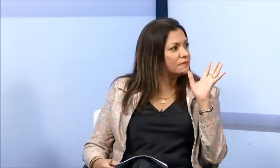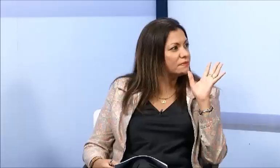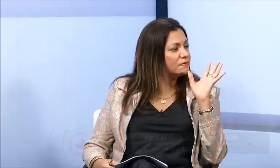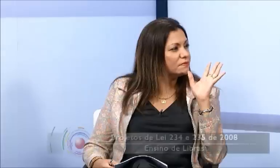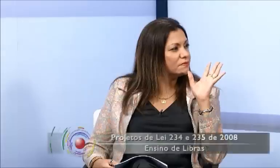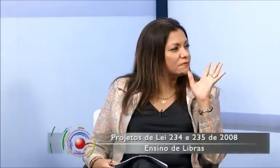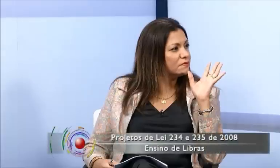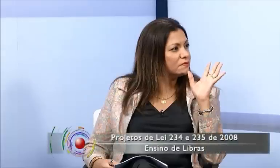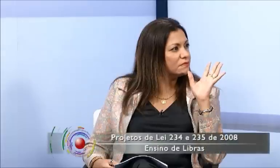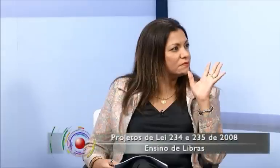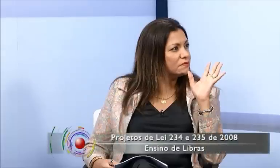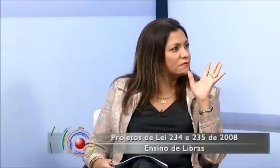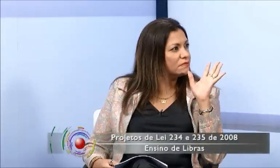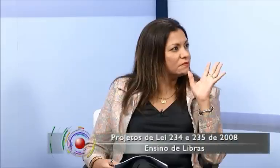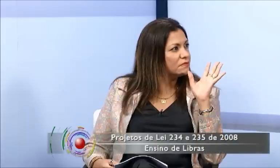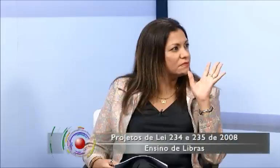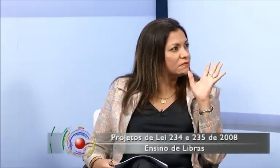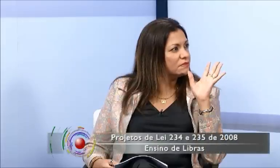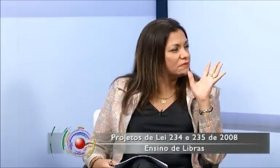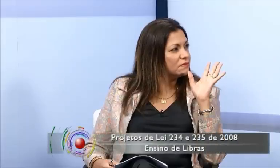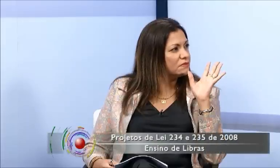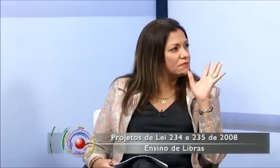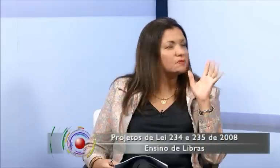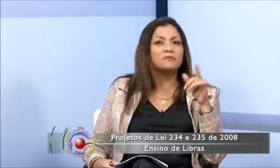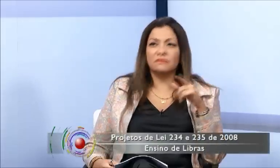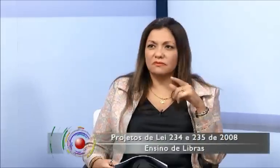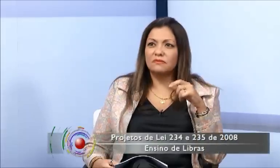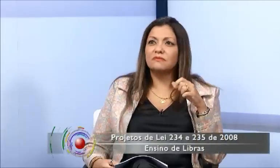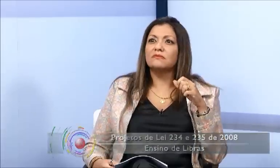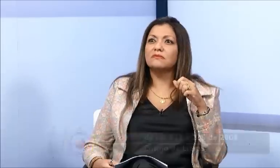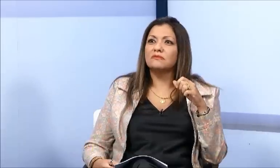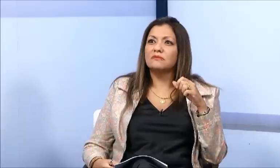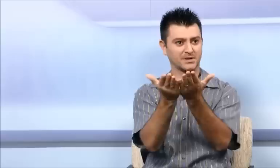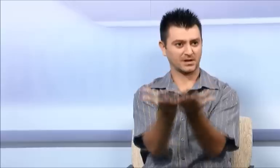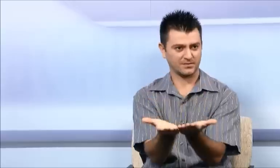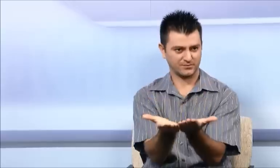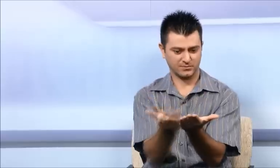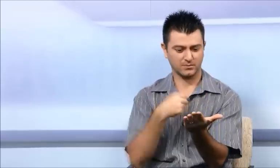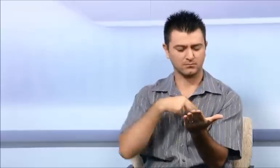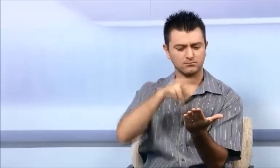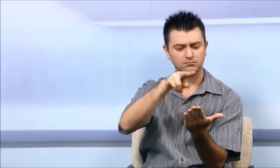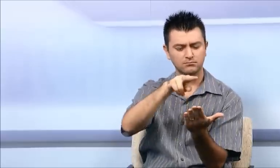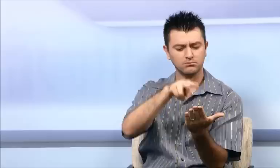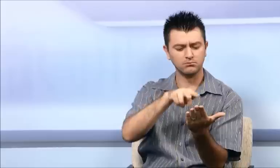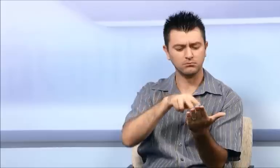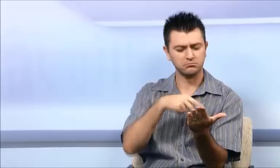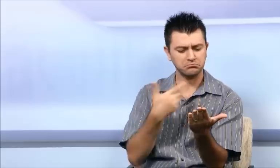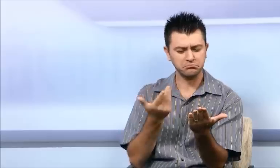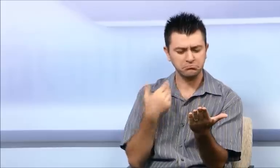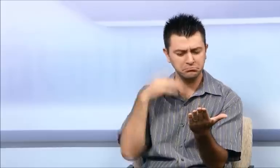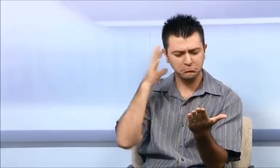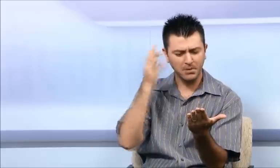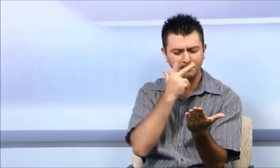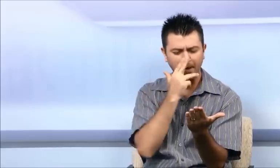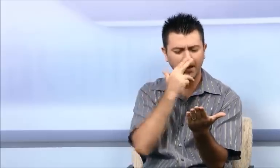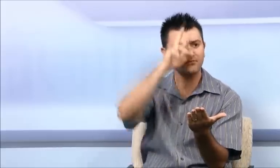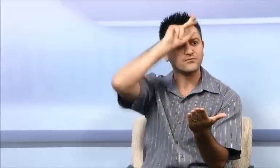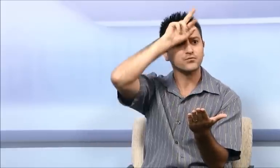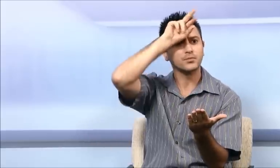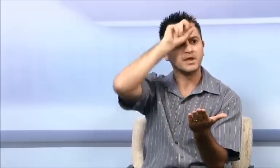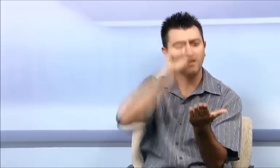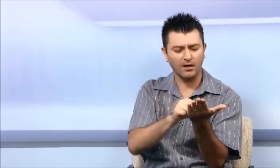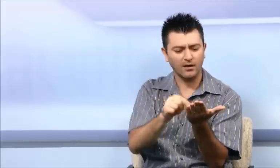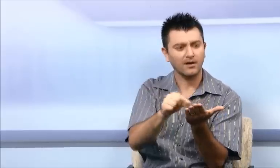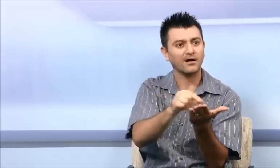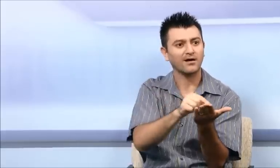escola comum, escola normal, ficava lá junto com os outros ouvintes, e ele não entendia nada, não aprendia nada. Ele abria o livro